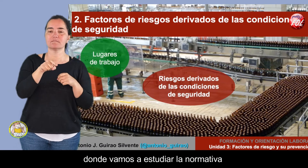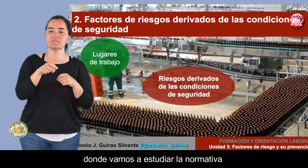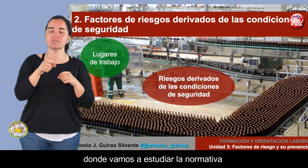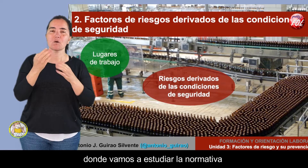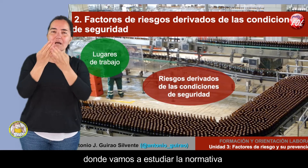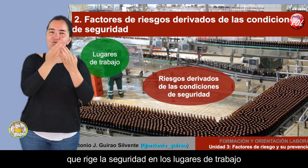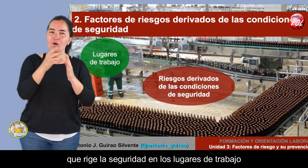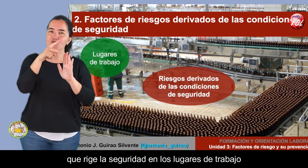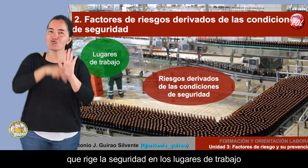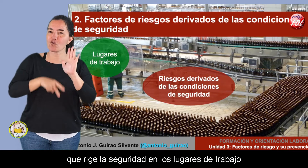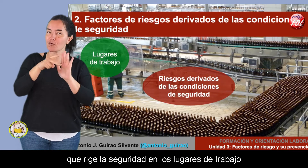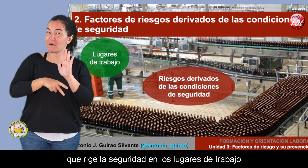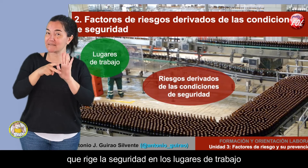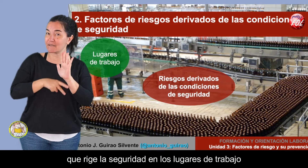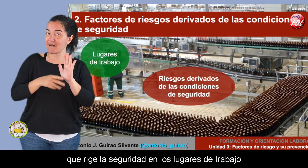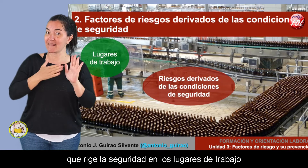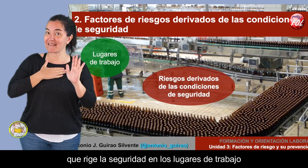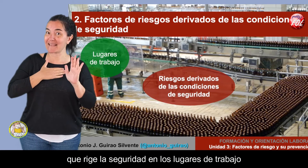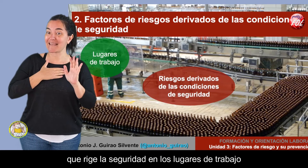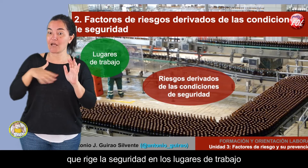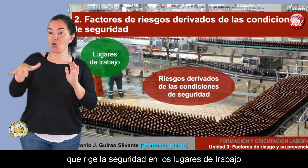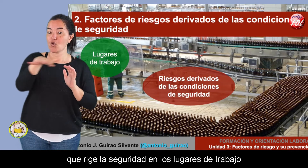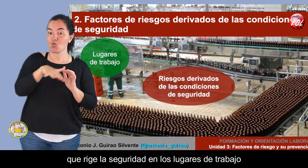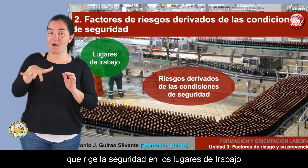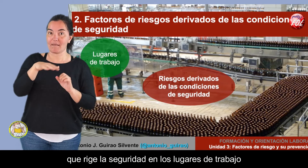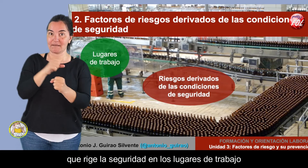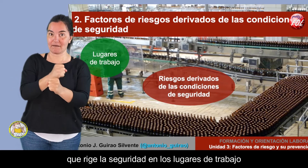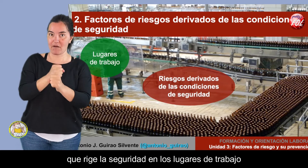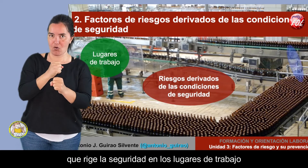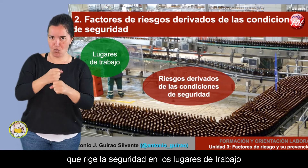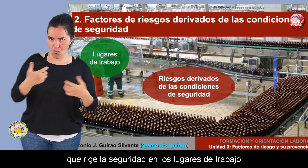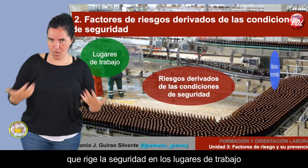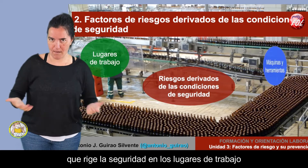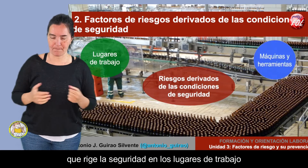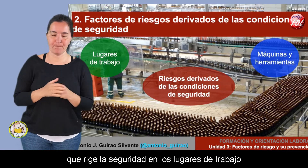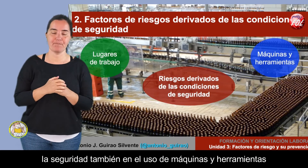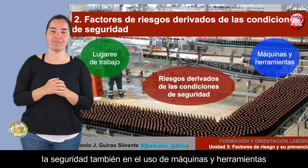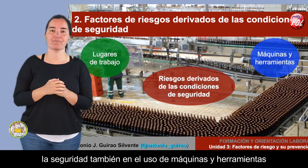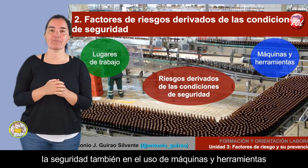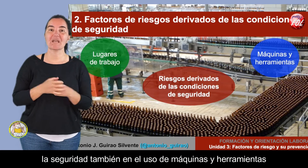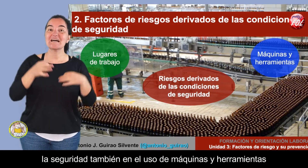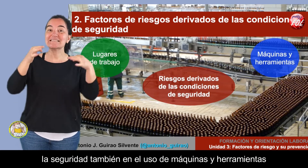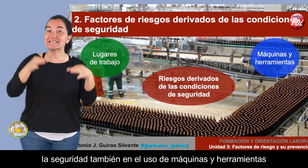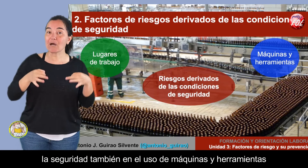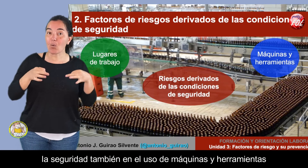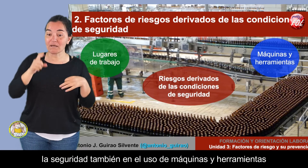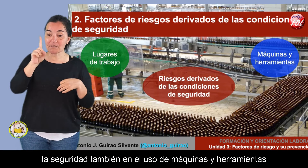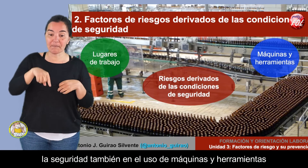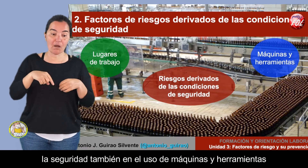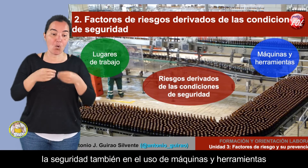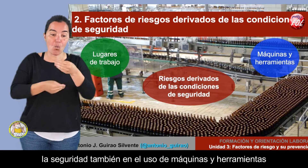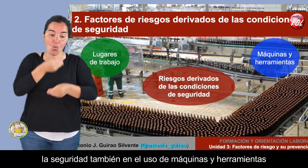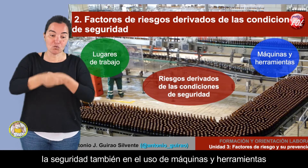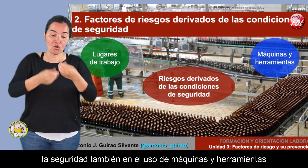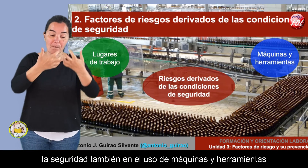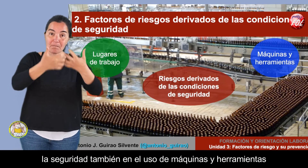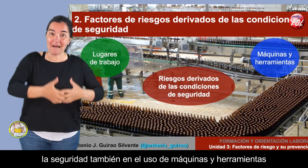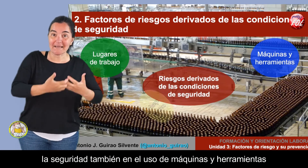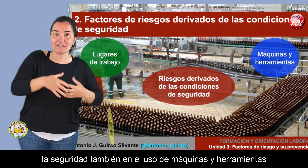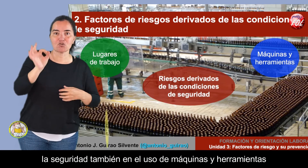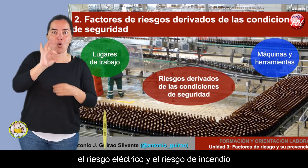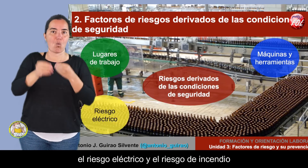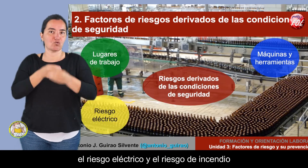la normativa que rige la seguridad en los lugares de trabajo, la seguridad también en el uso de máquinas